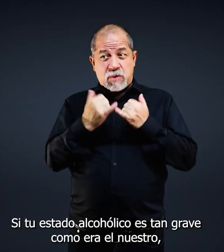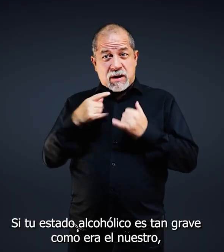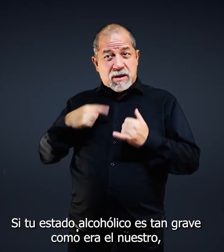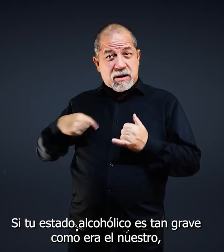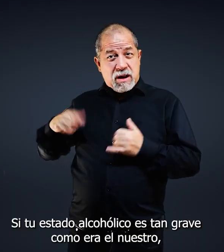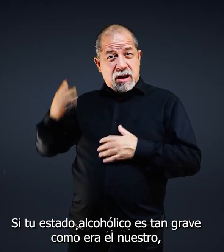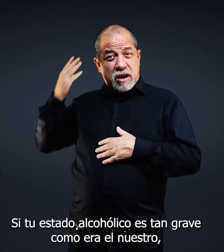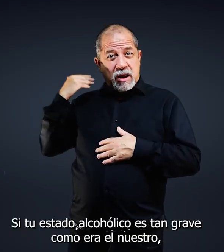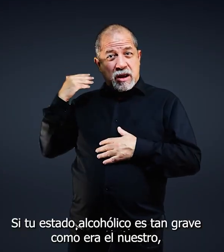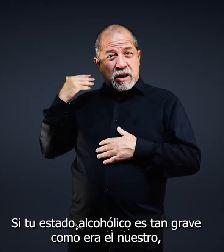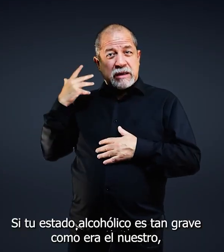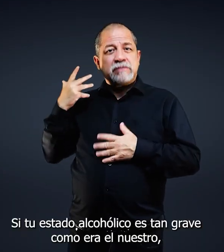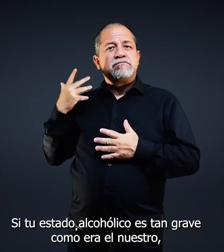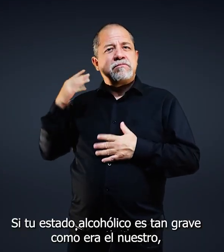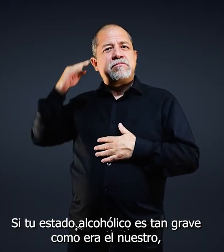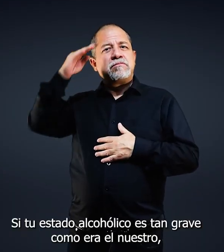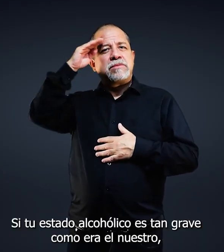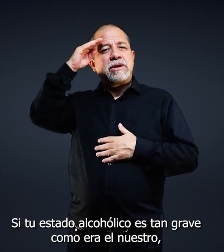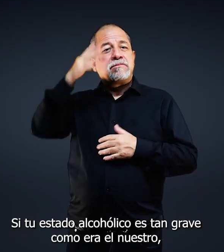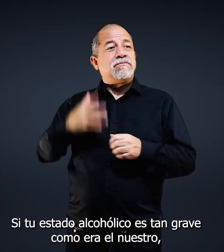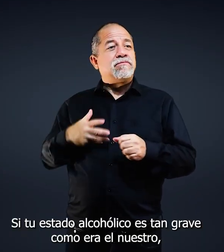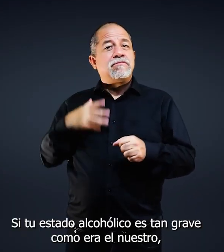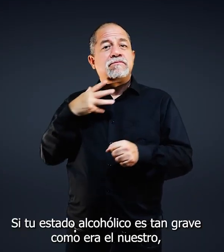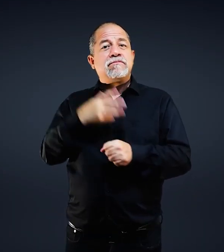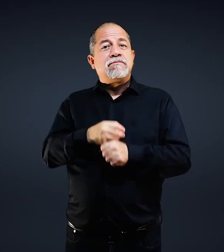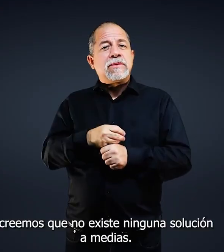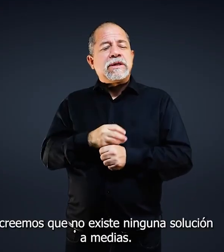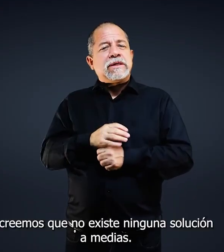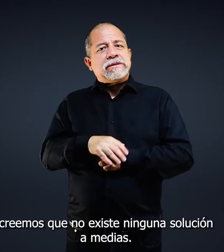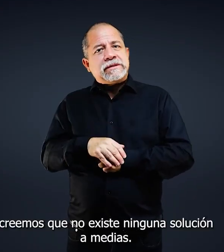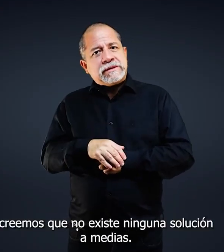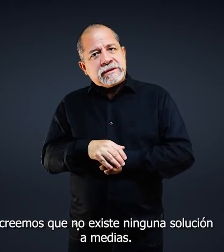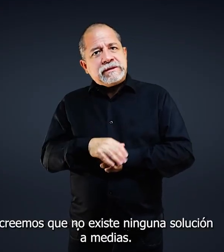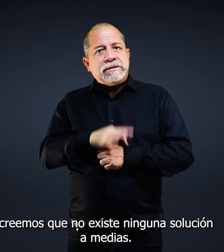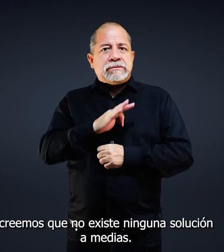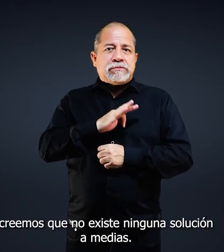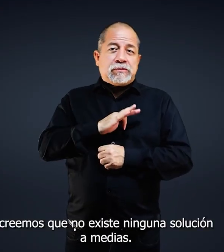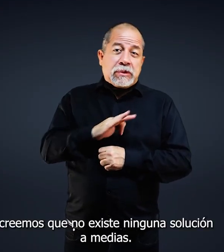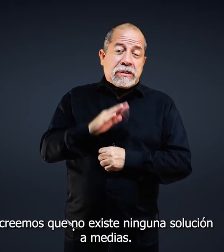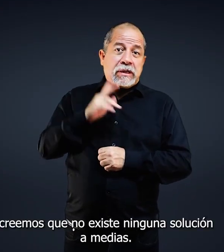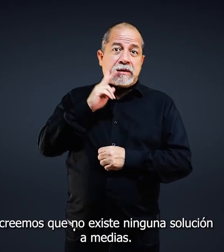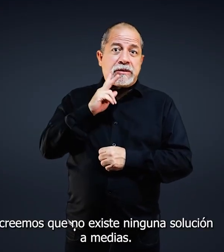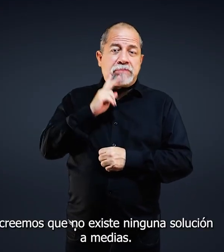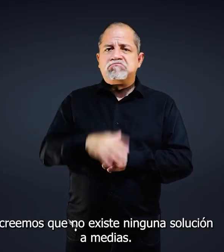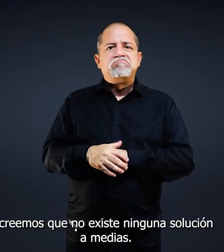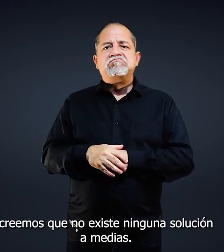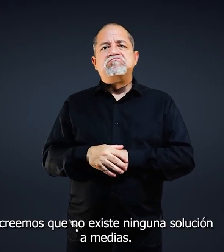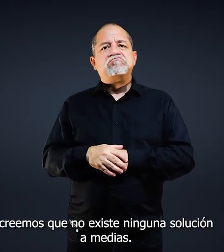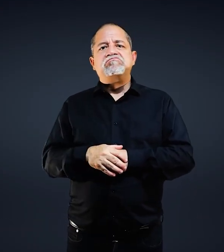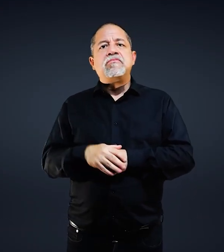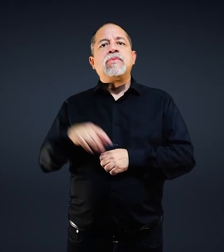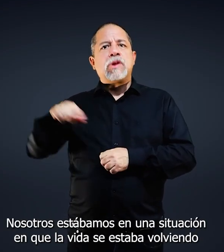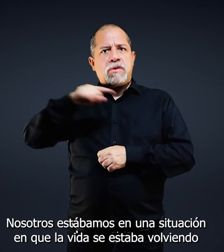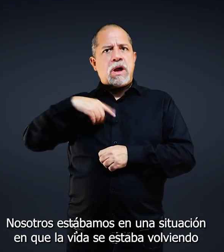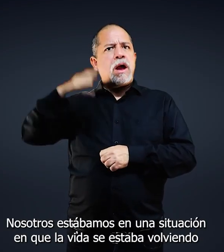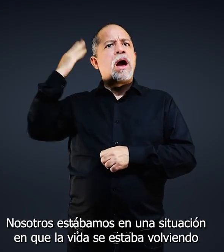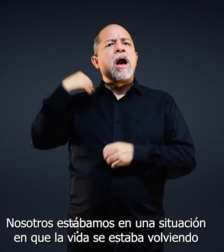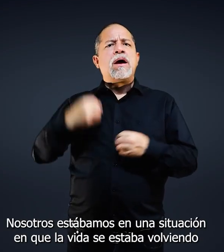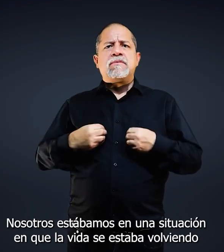estado alcohólico es tan grave como era el nuestro, creemos que no existe ninguna solución a medias. Nosotros estábamos